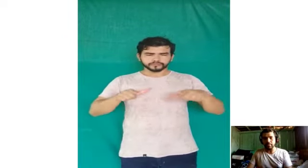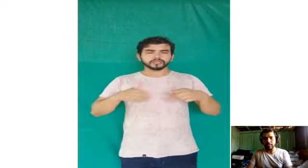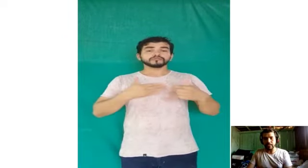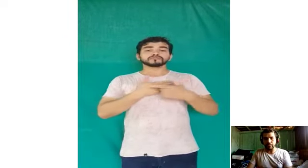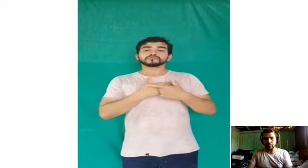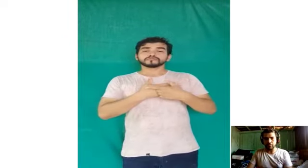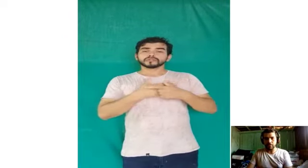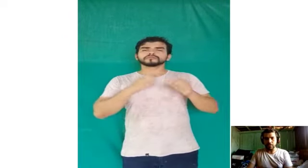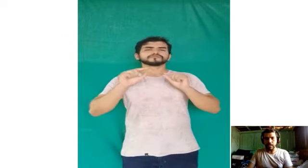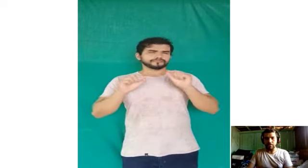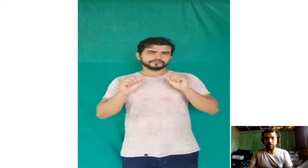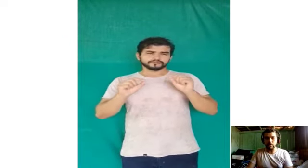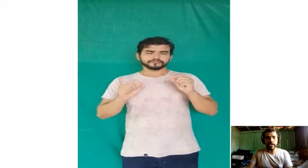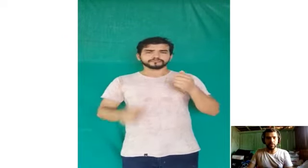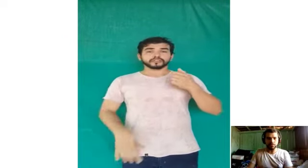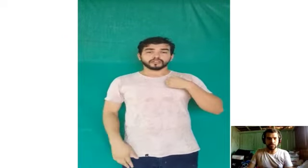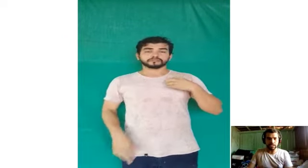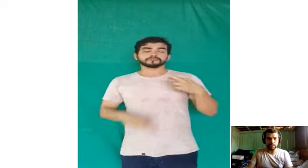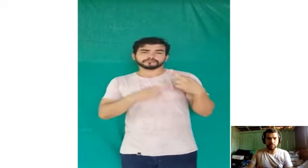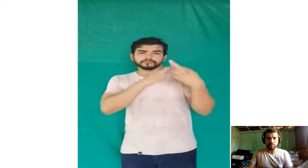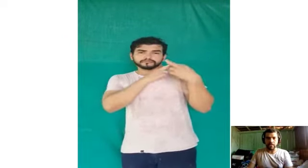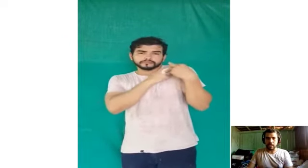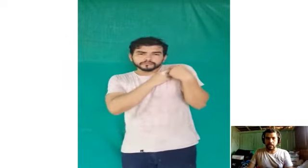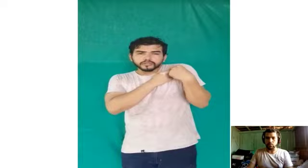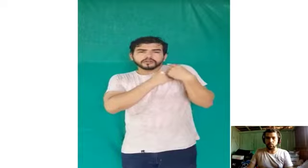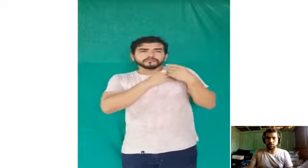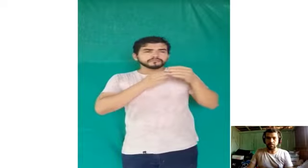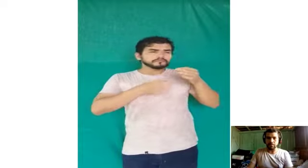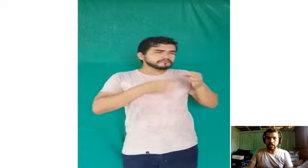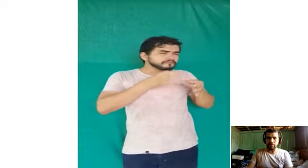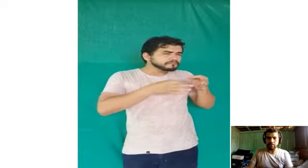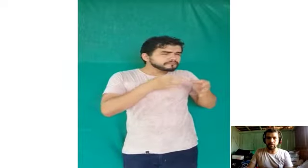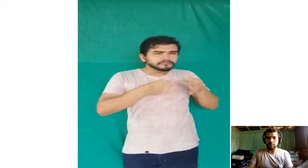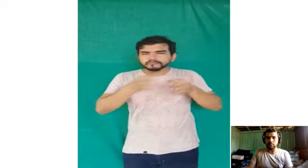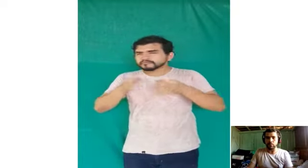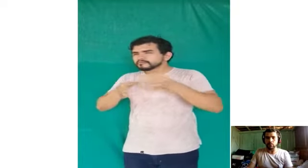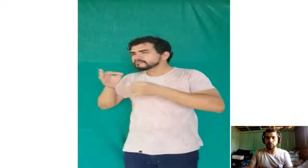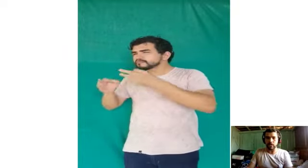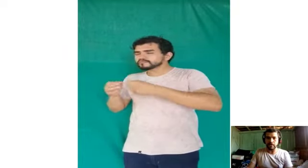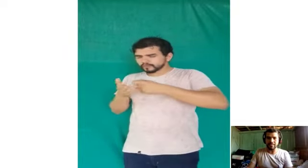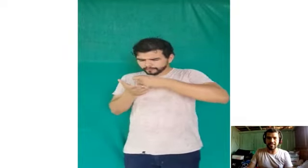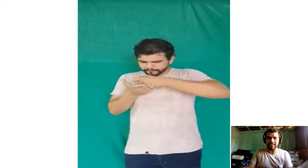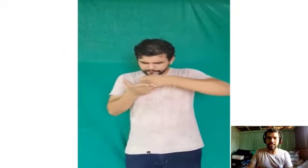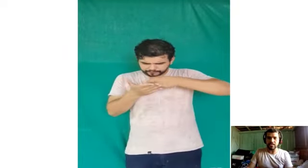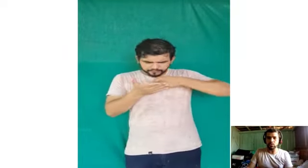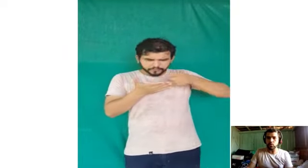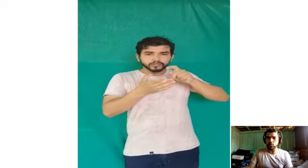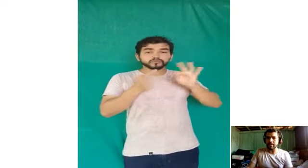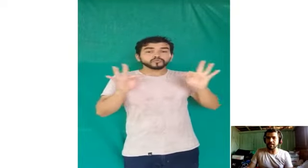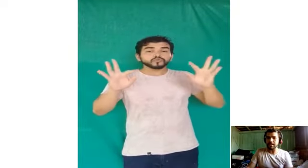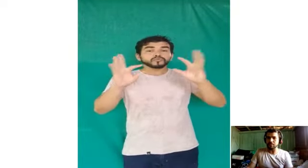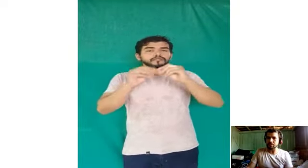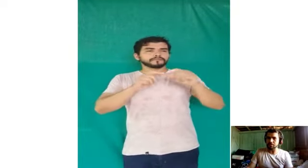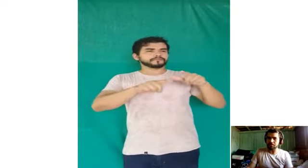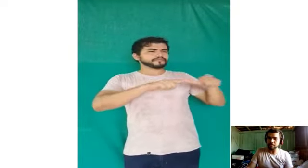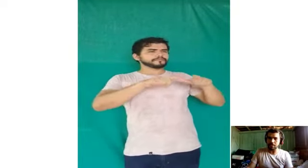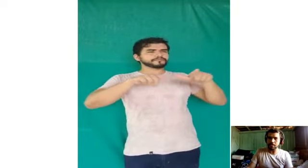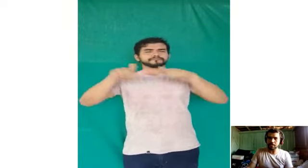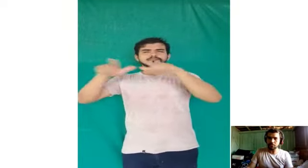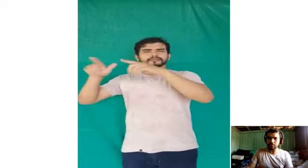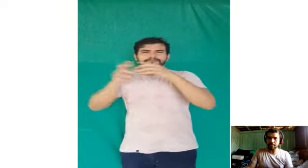eu trabalho. E qual é a função? Eu sou responsável por avaliar e documentar, ou